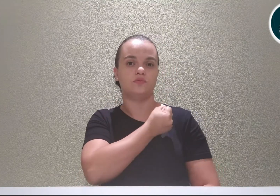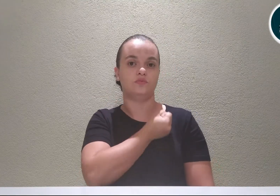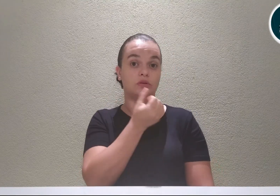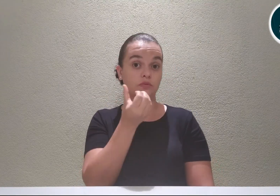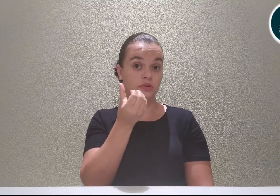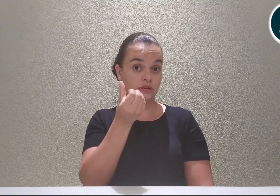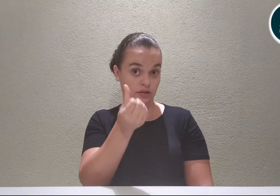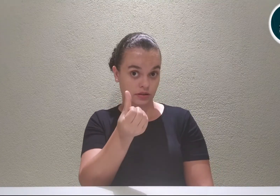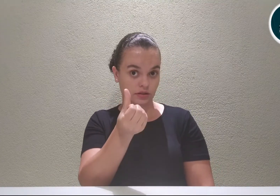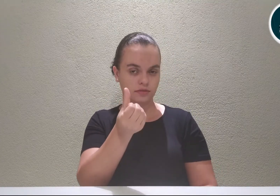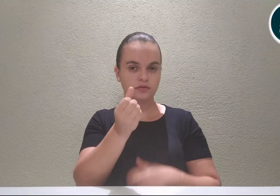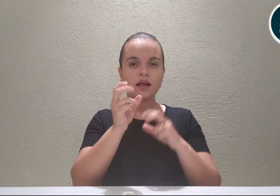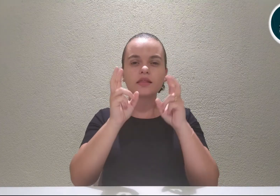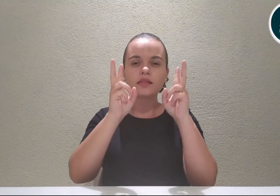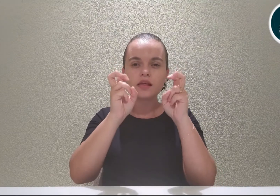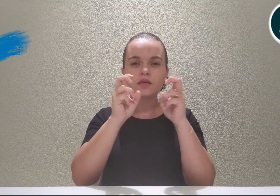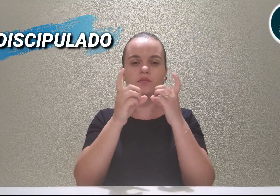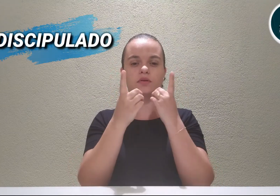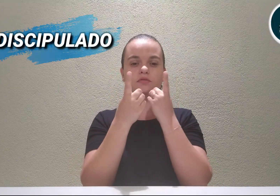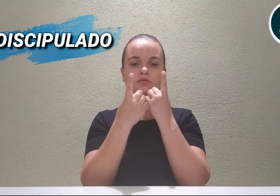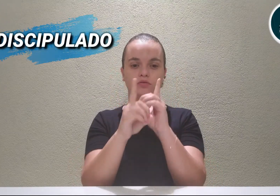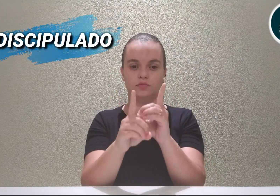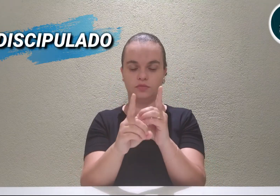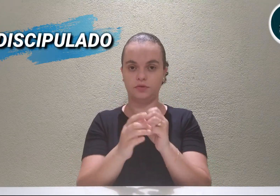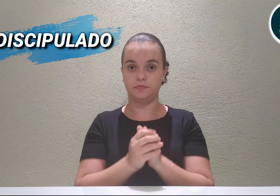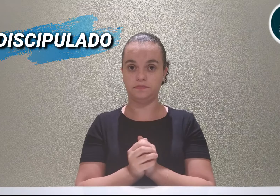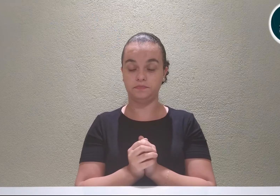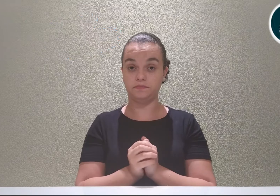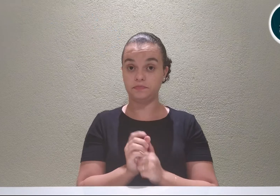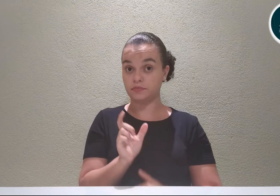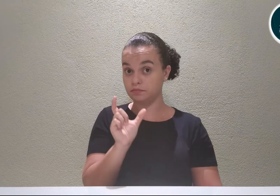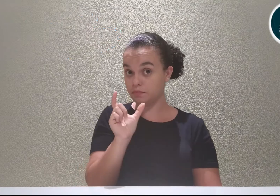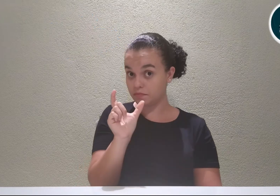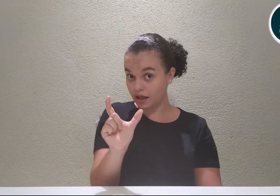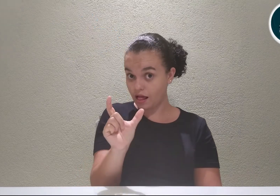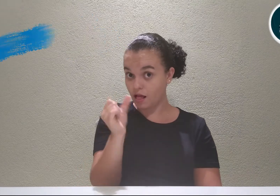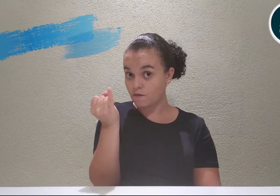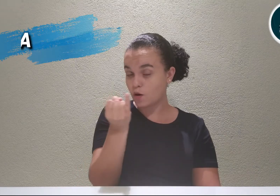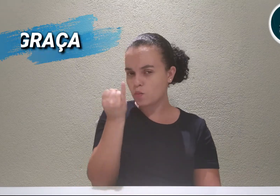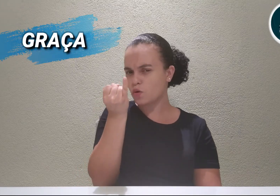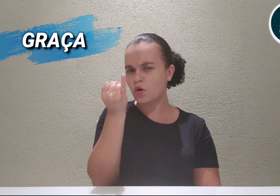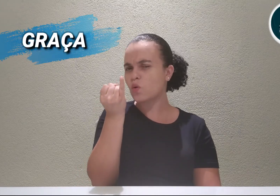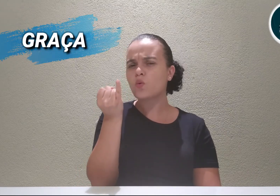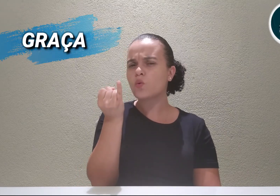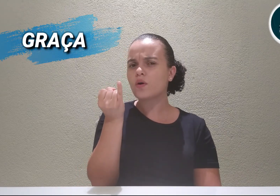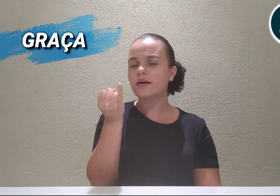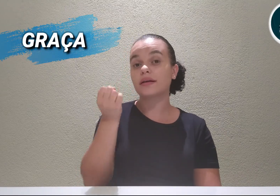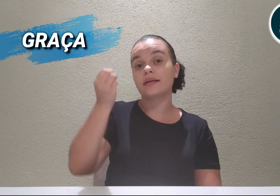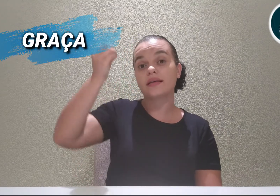vamos ter o nosso sexto estudo dessa sequência a respeito do discipulado. A